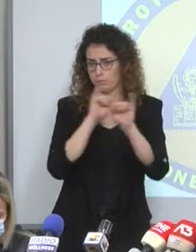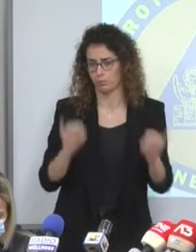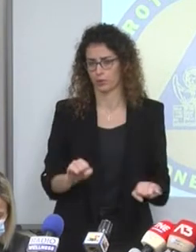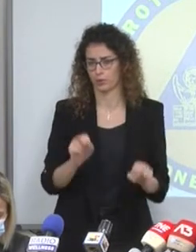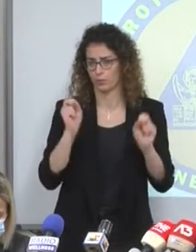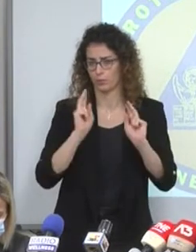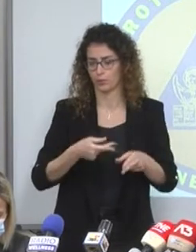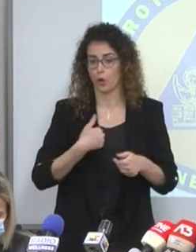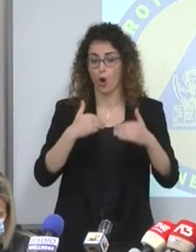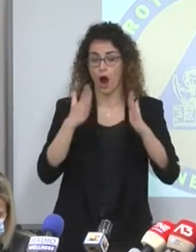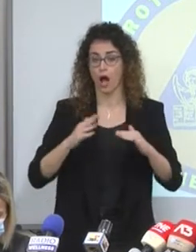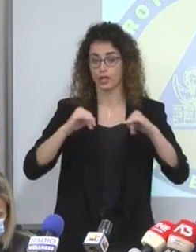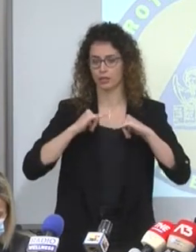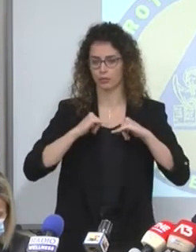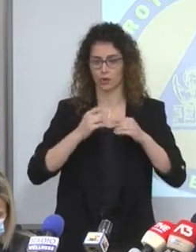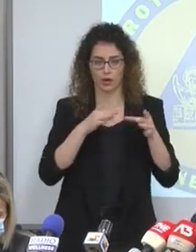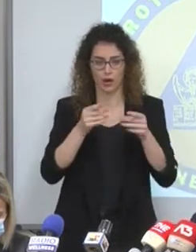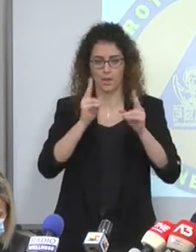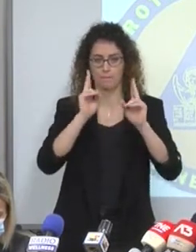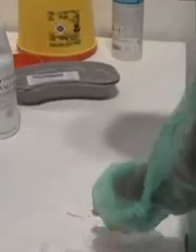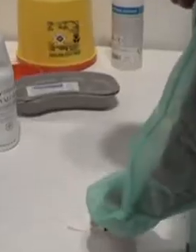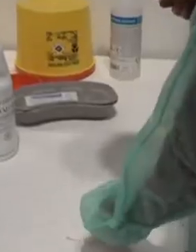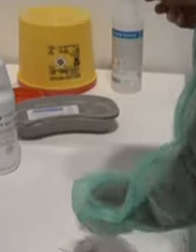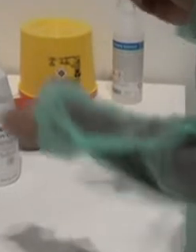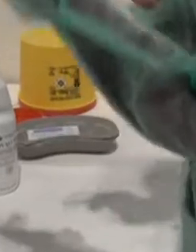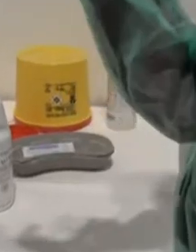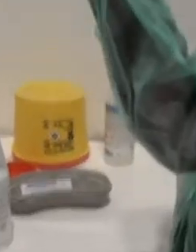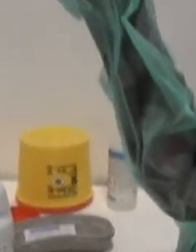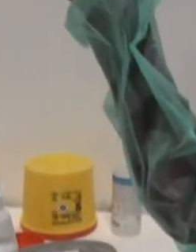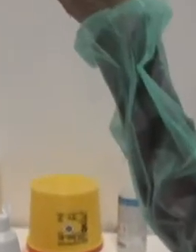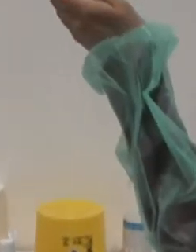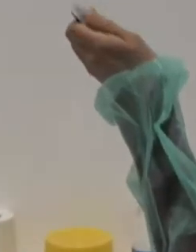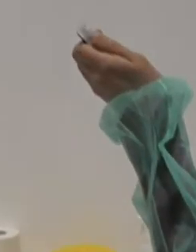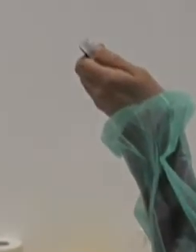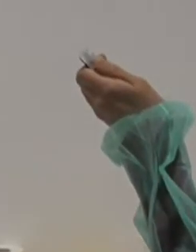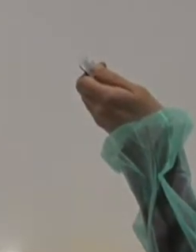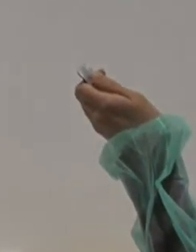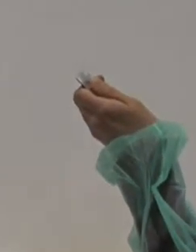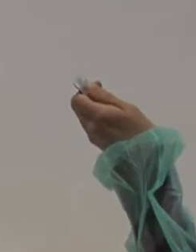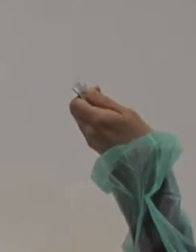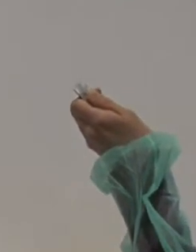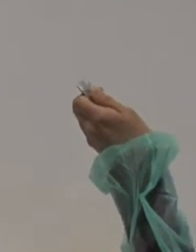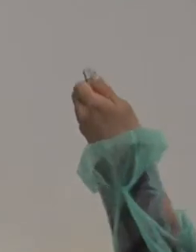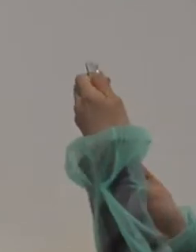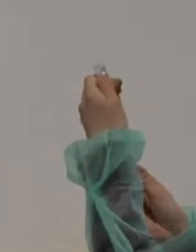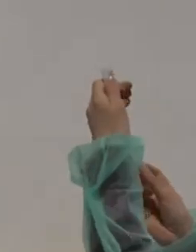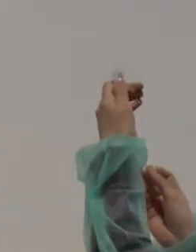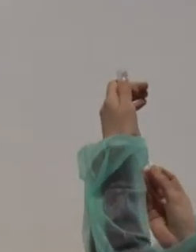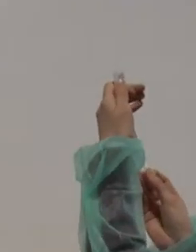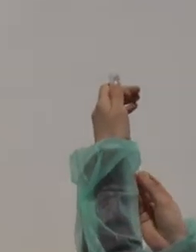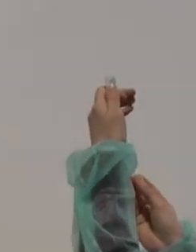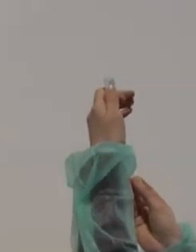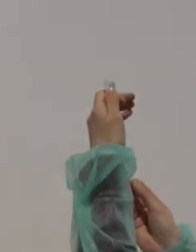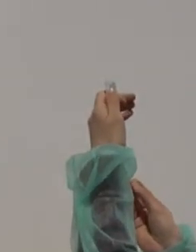questo è il vero la vera unità di misura i vaccini sono preziosi le dosi non vanno sprecate e per questo zaia ha